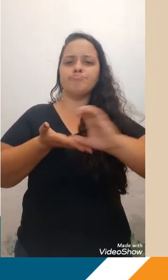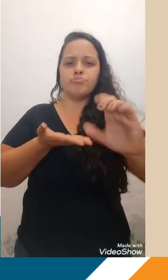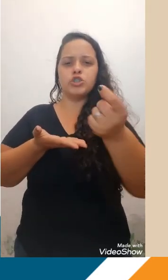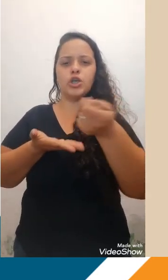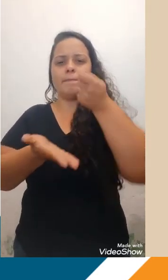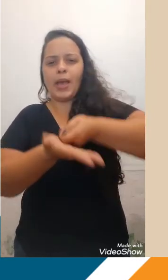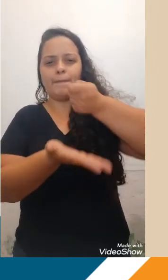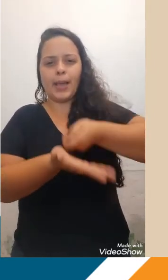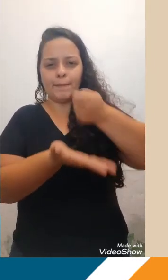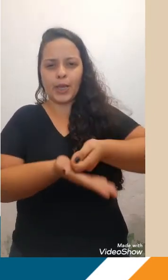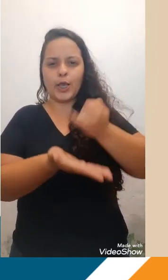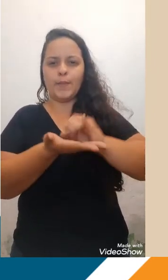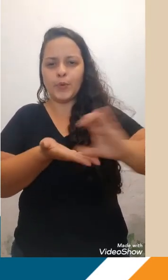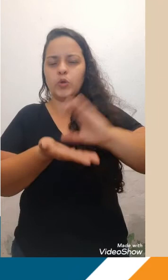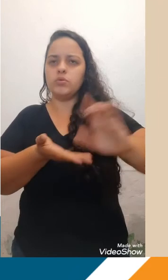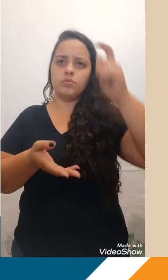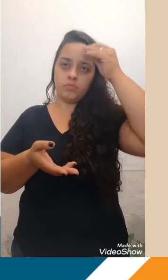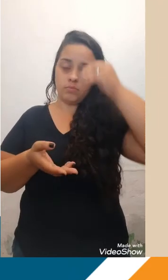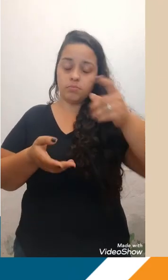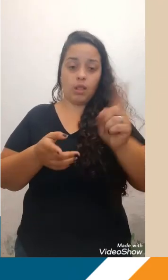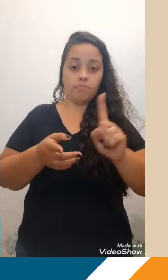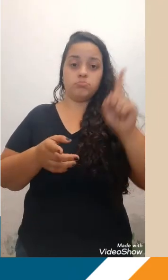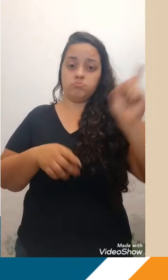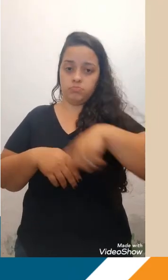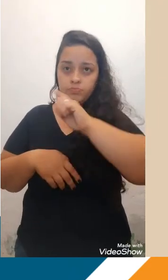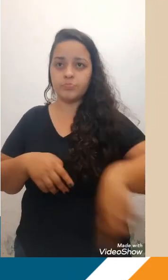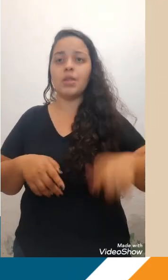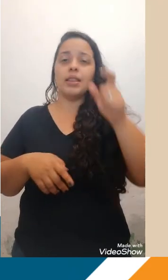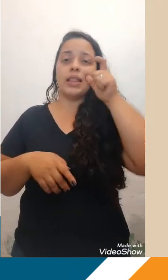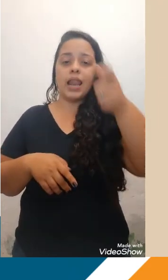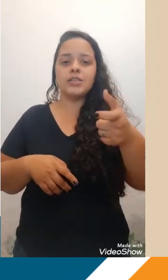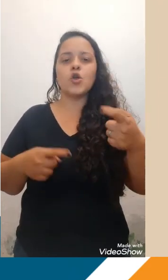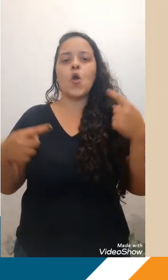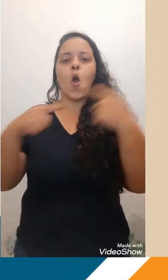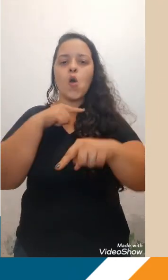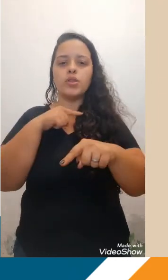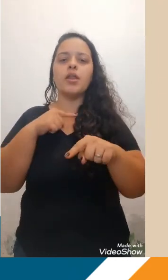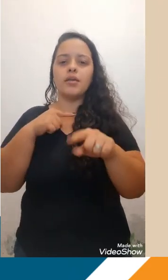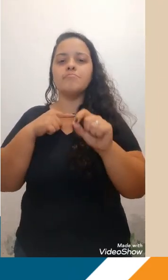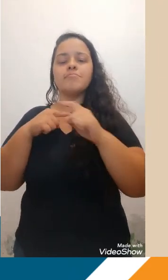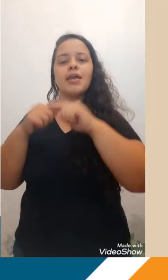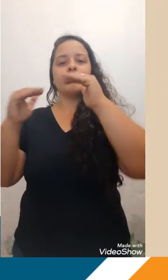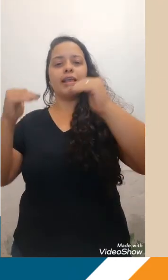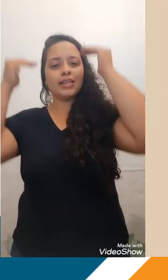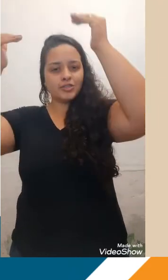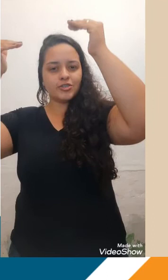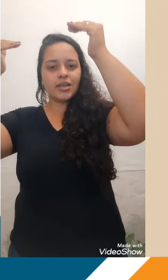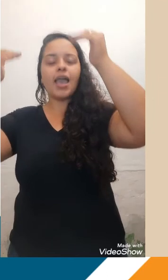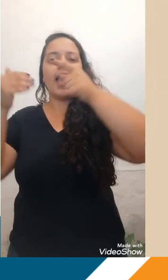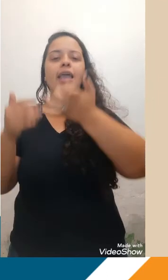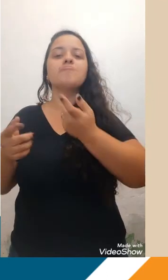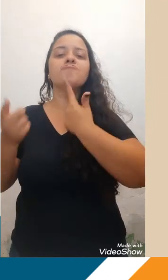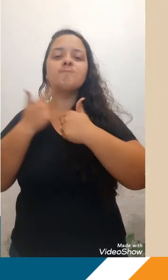da distribuição de terras. Todos esses interesses batiam de frente com os interesses da elite crioula, que